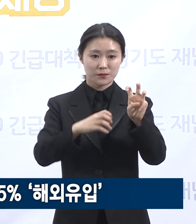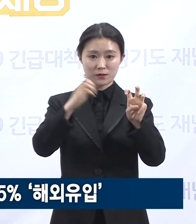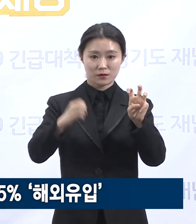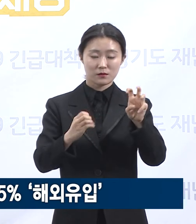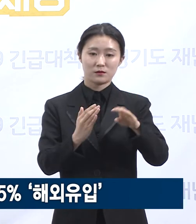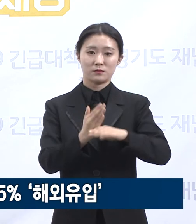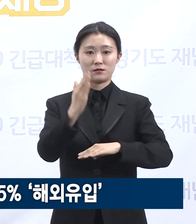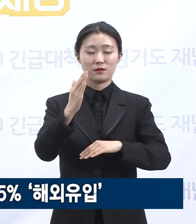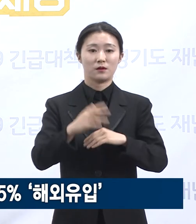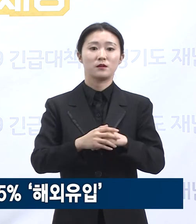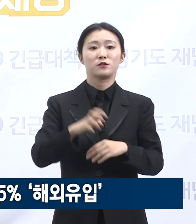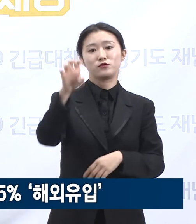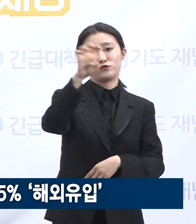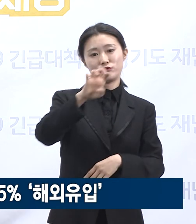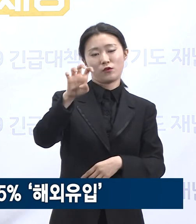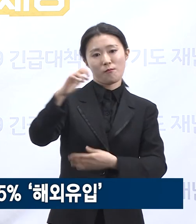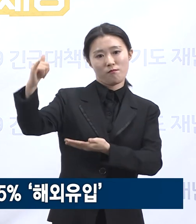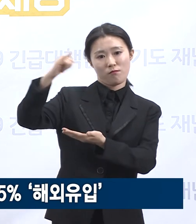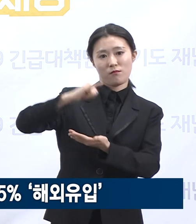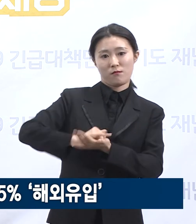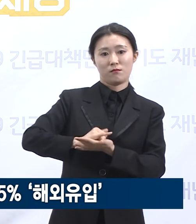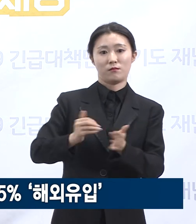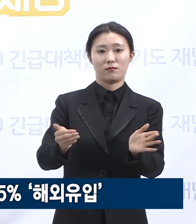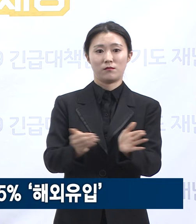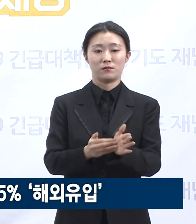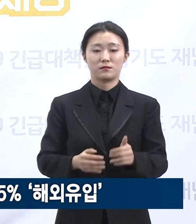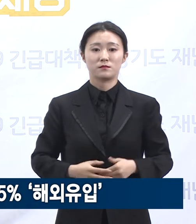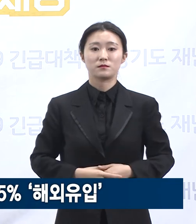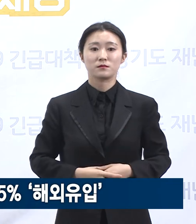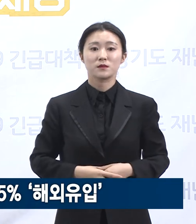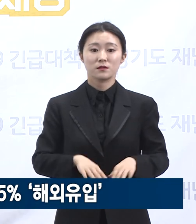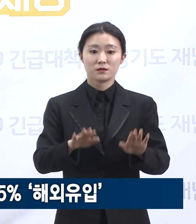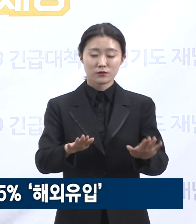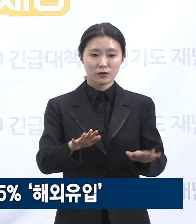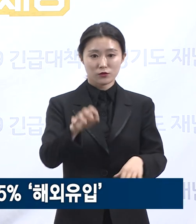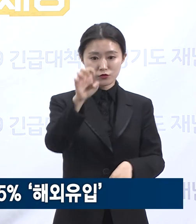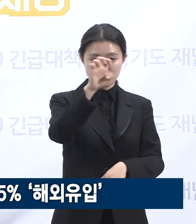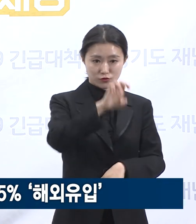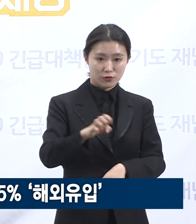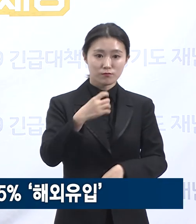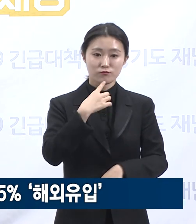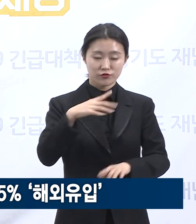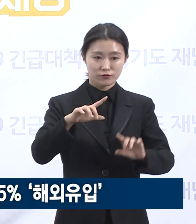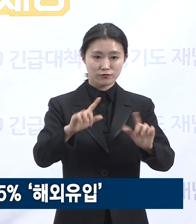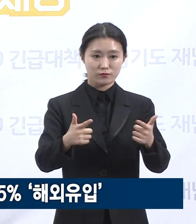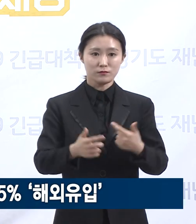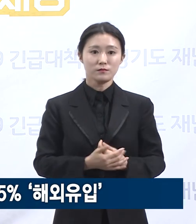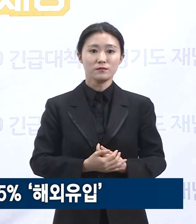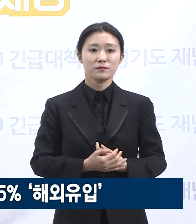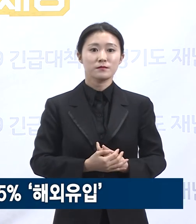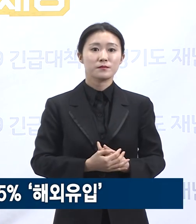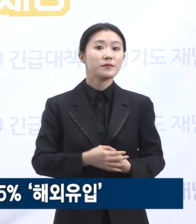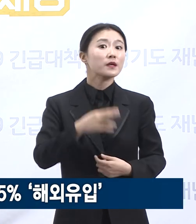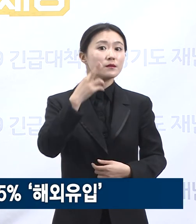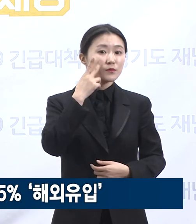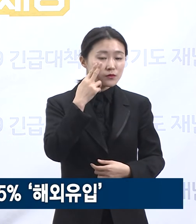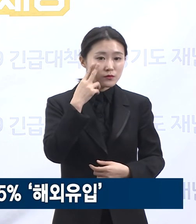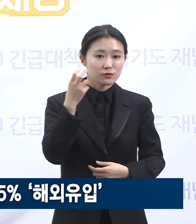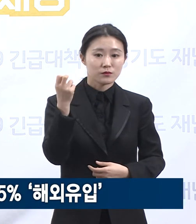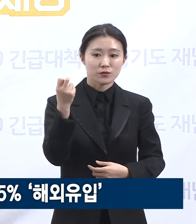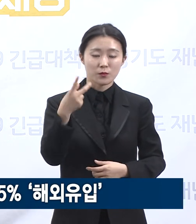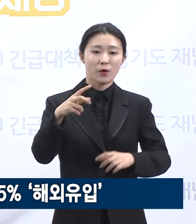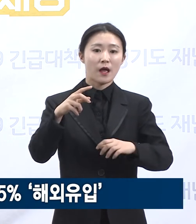최근에는 미국발 확진이 증가하는 추세이며, 유럽과 북미뿐 아니라 남미, 동남아시아 등 세계 각국에서 유입이 증가하고